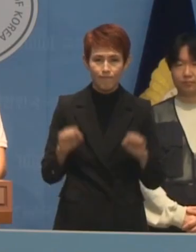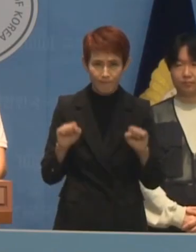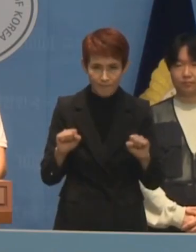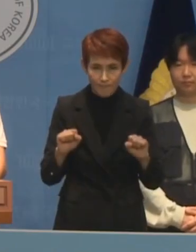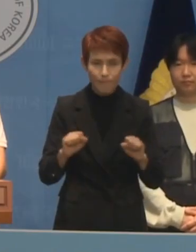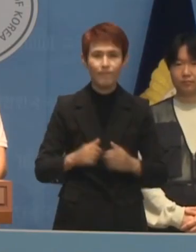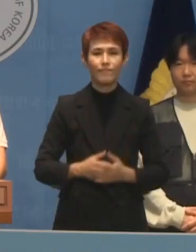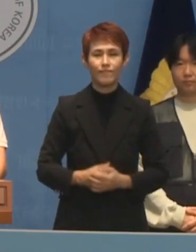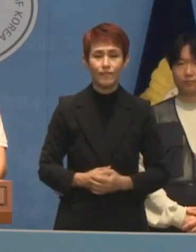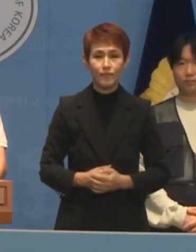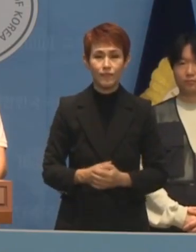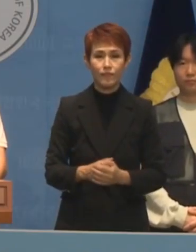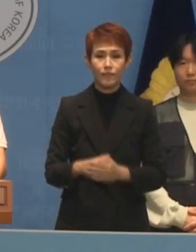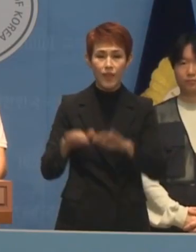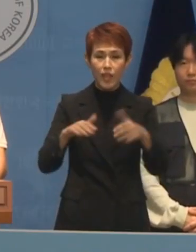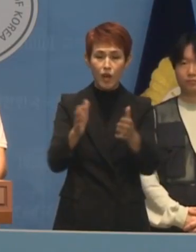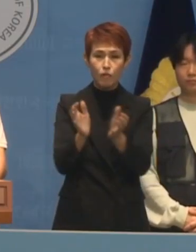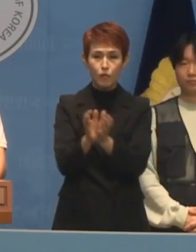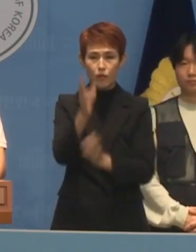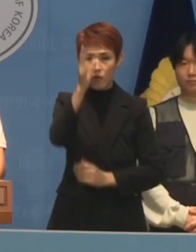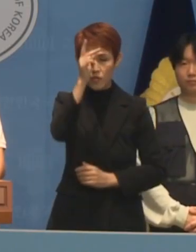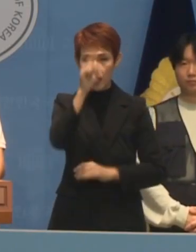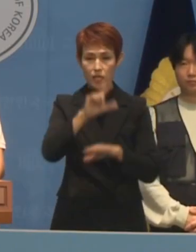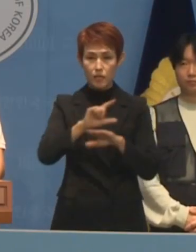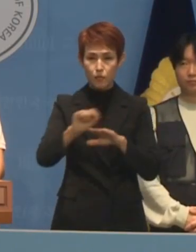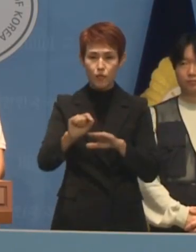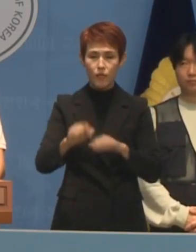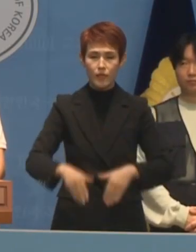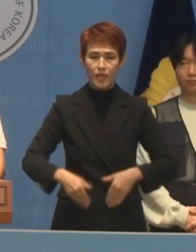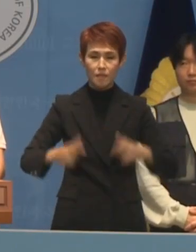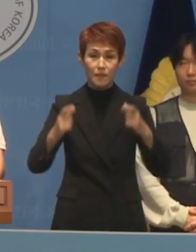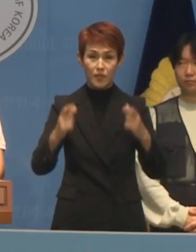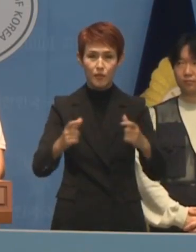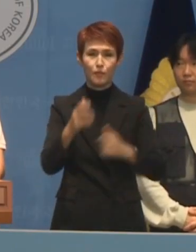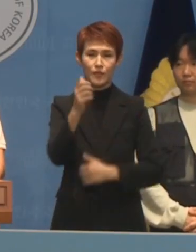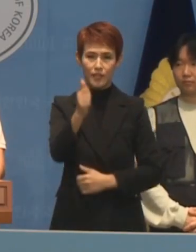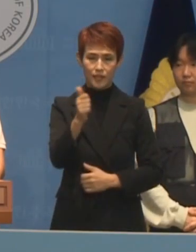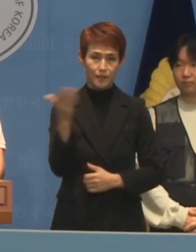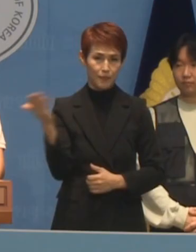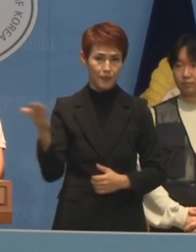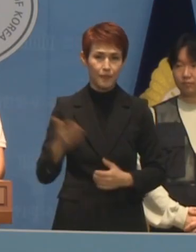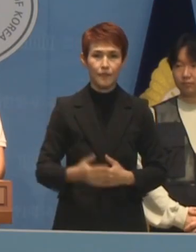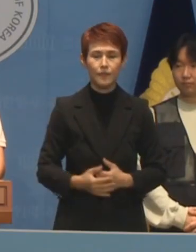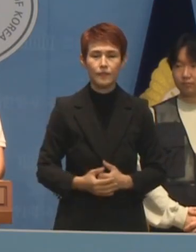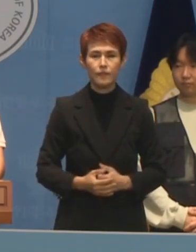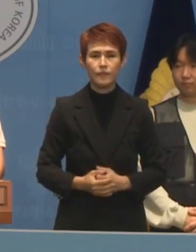안녕하십니까. 해양수산부 청원경찰지부 남해권역 부장 김성호입니다.